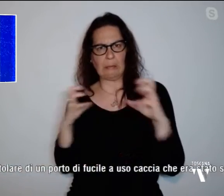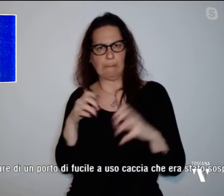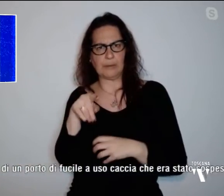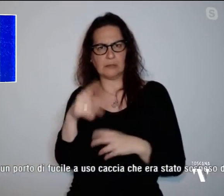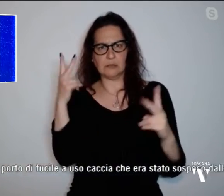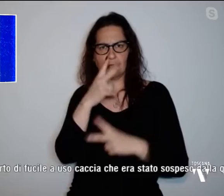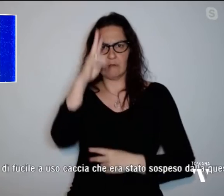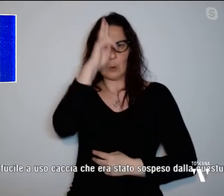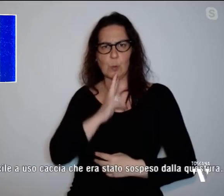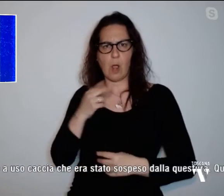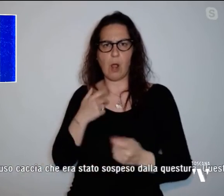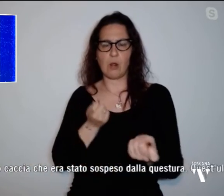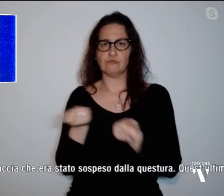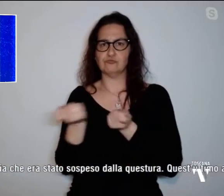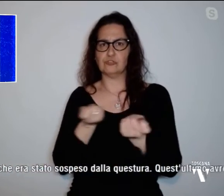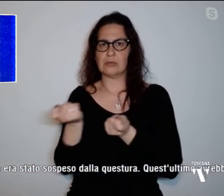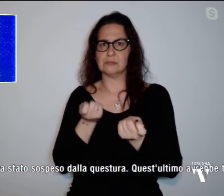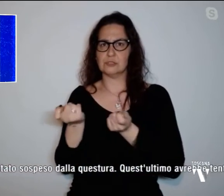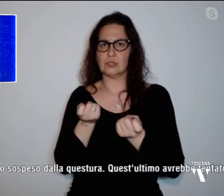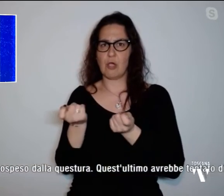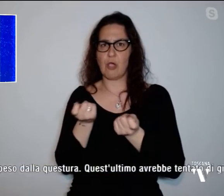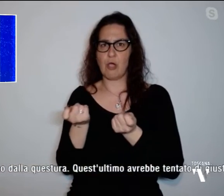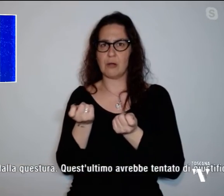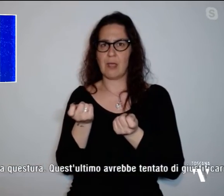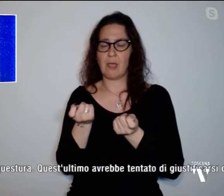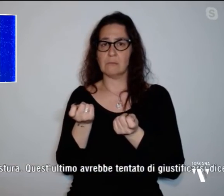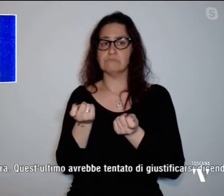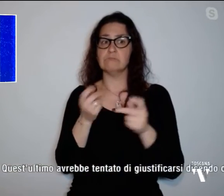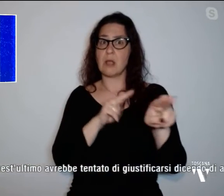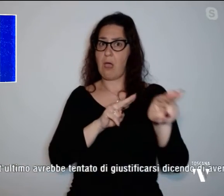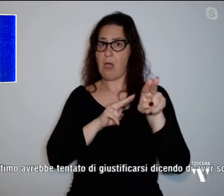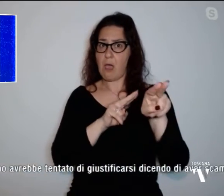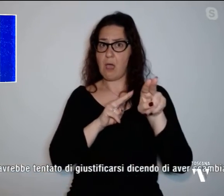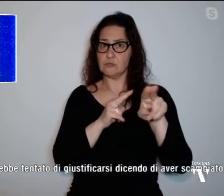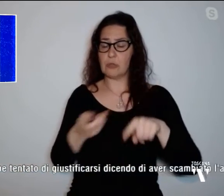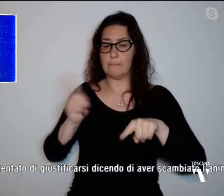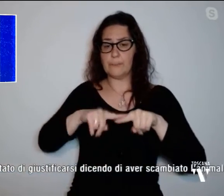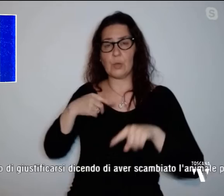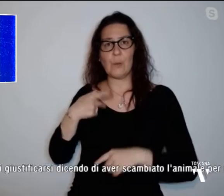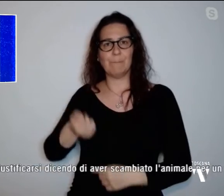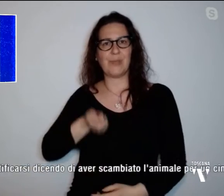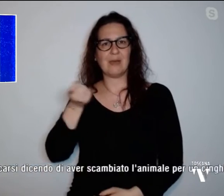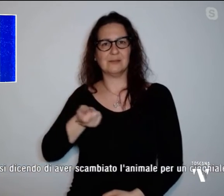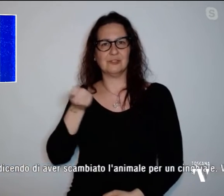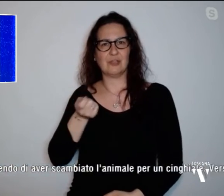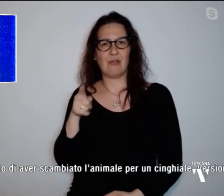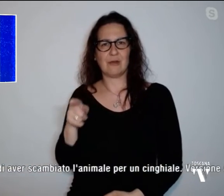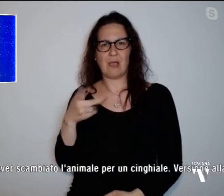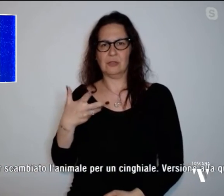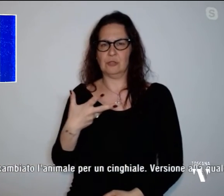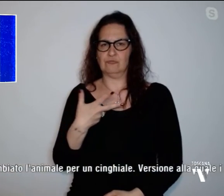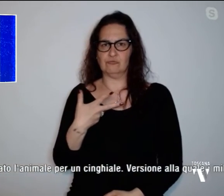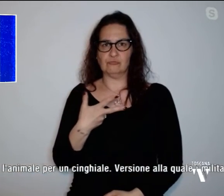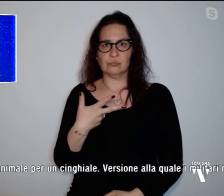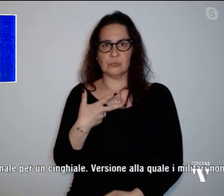di gestione nell'ambito dell'attività venatoria e di un pensionato titolare di un porto d'armi e